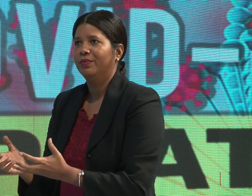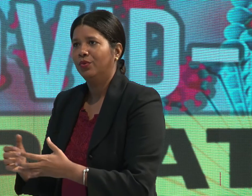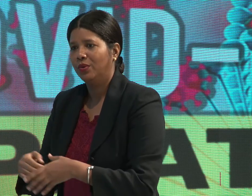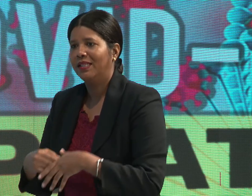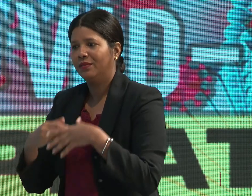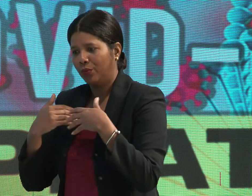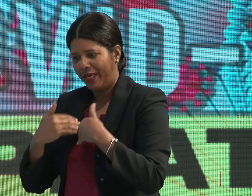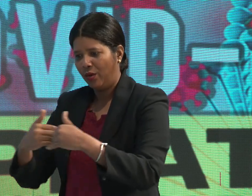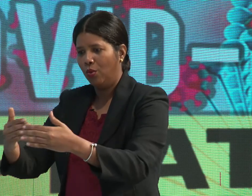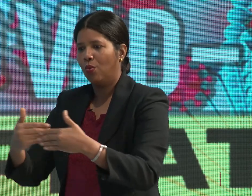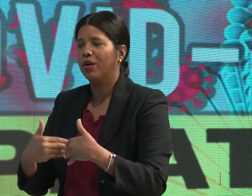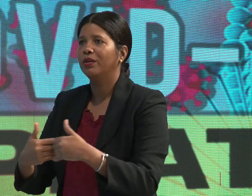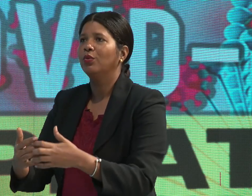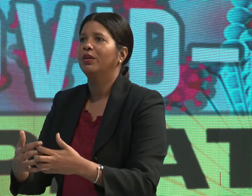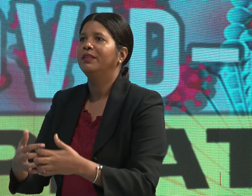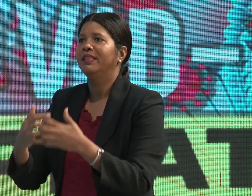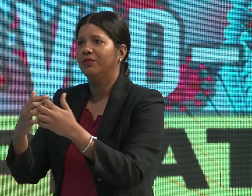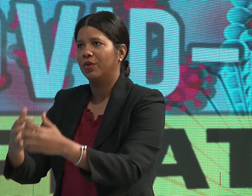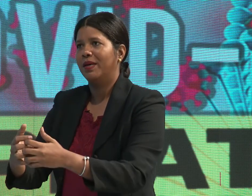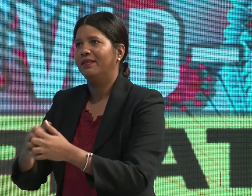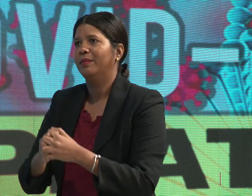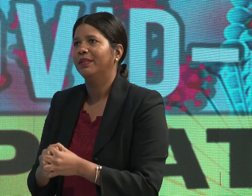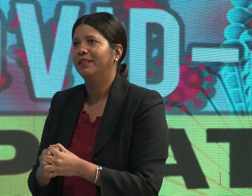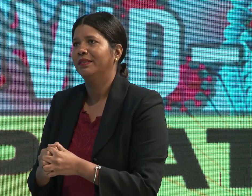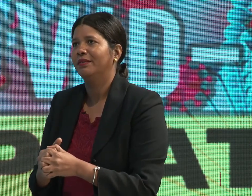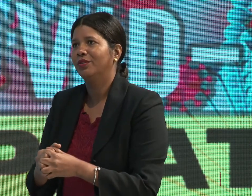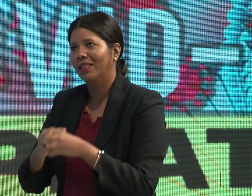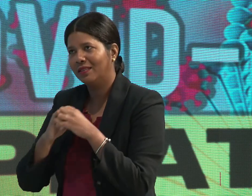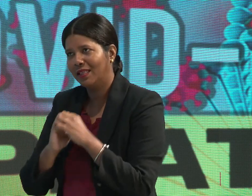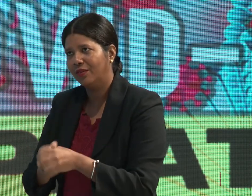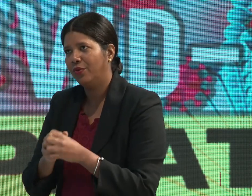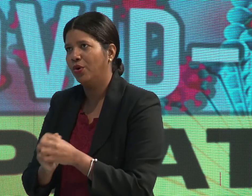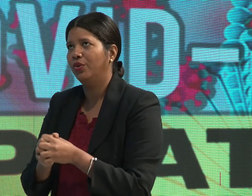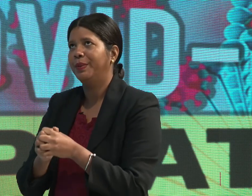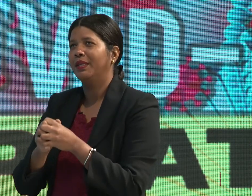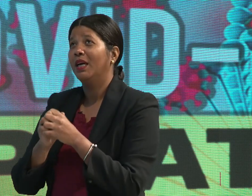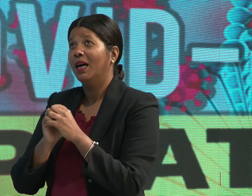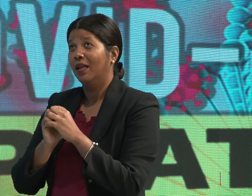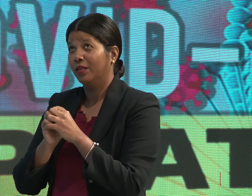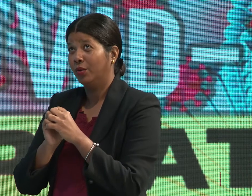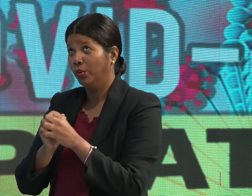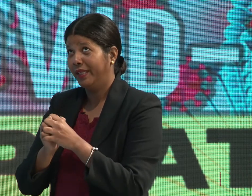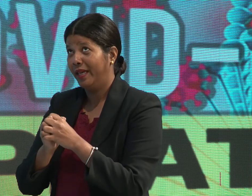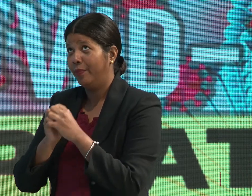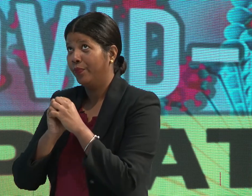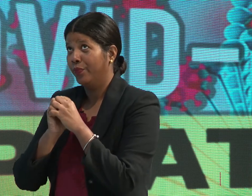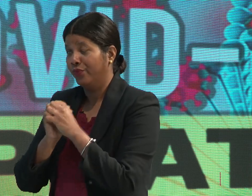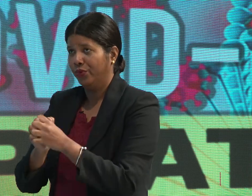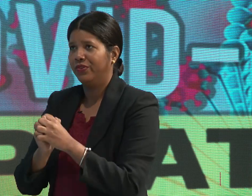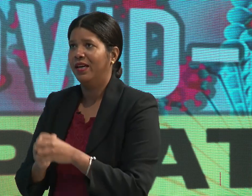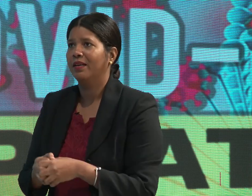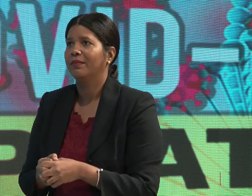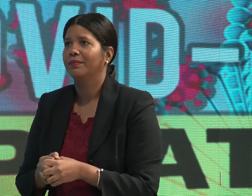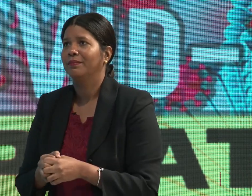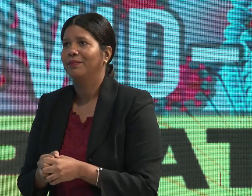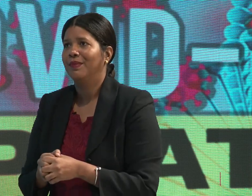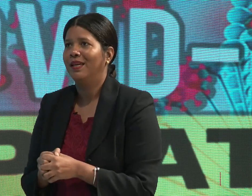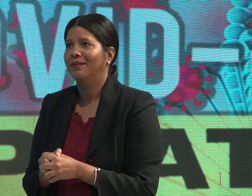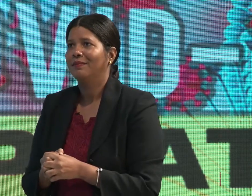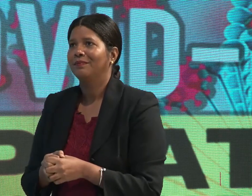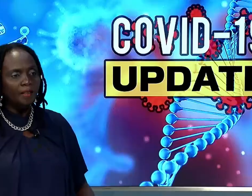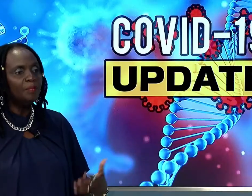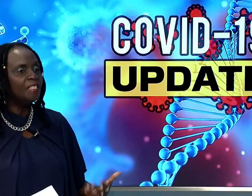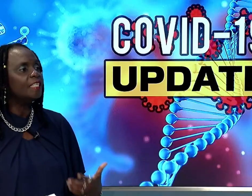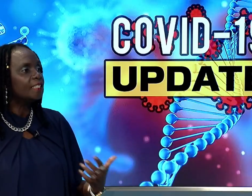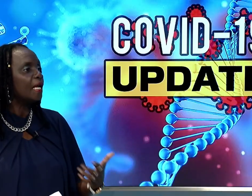doen. Okay. Zodat wij ook one-on-one die informatie hebben gedeeld. Dus dat start volgende week, als het goed hebt, woensdag. Mooi.